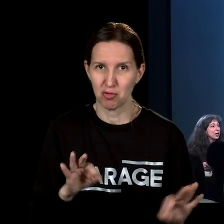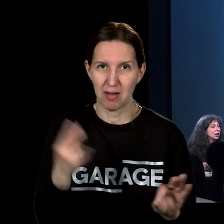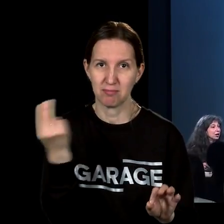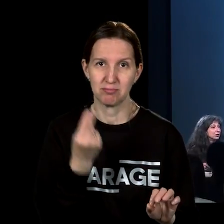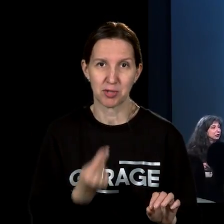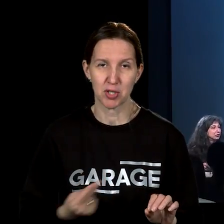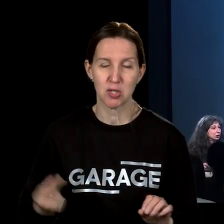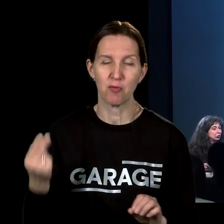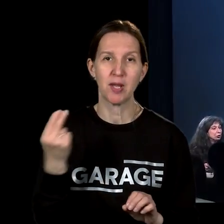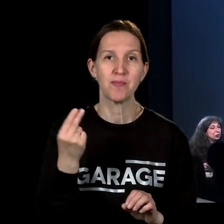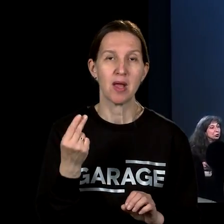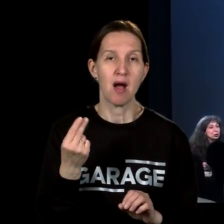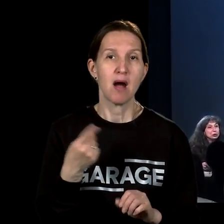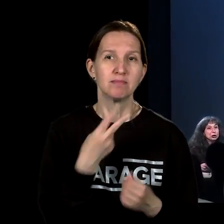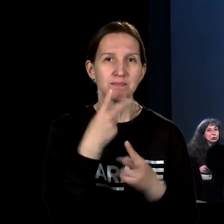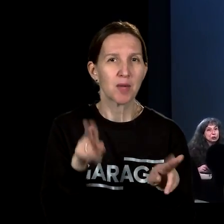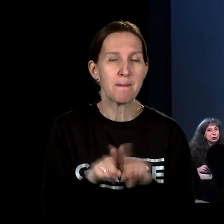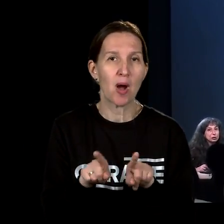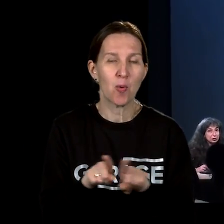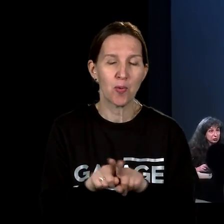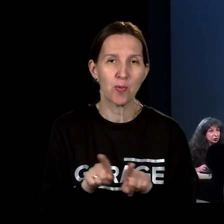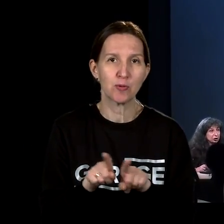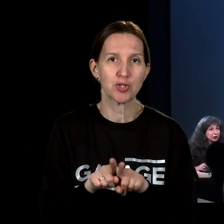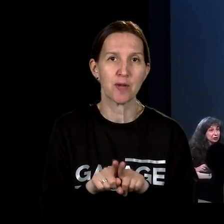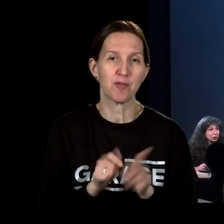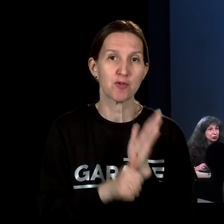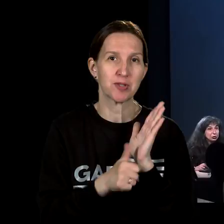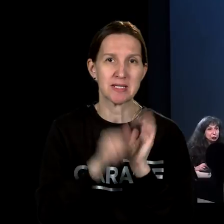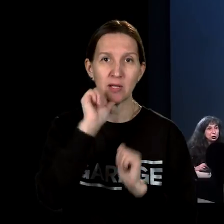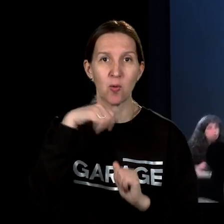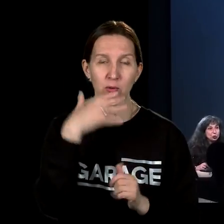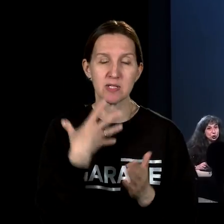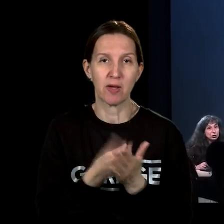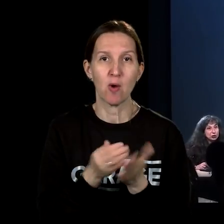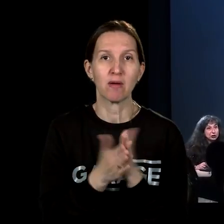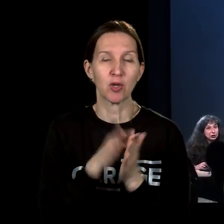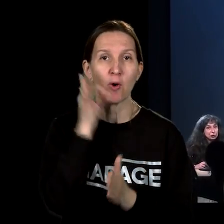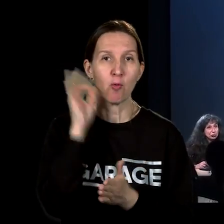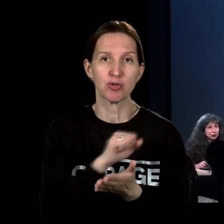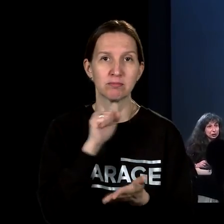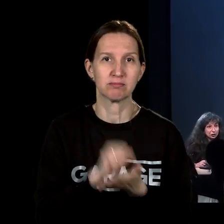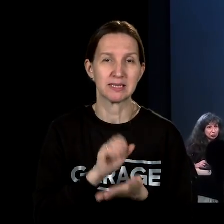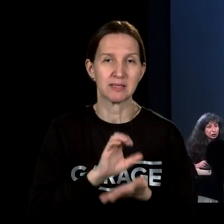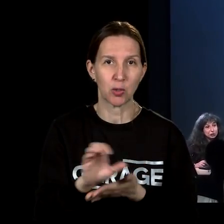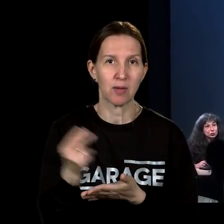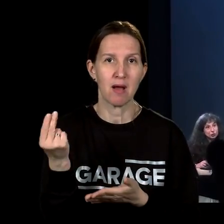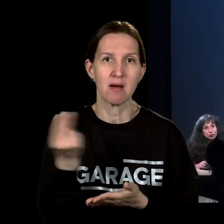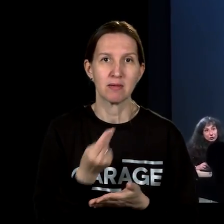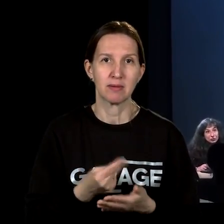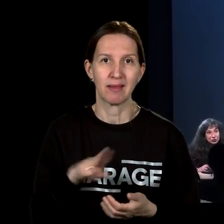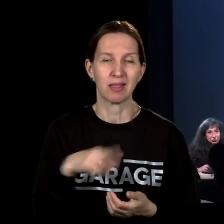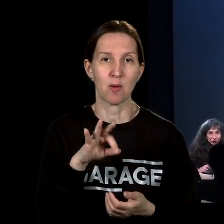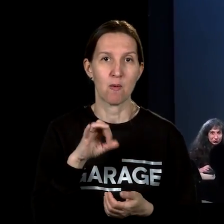что что-то похожее удивительным образом в 60-е годы свою книгу кошек рисует Энди